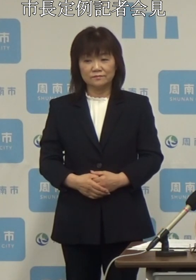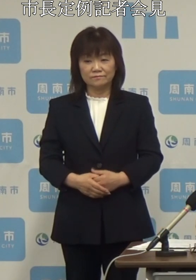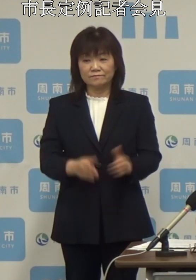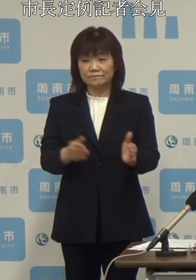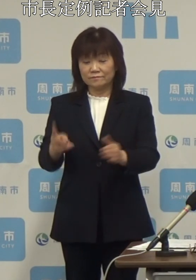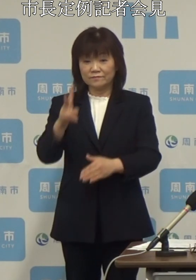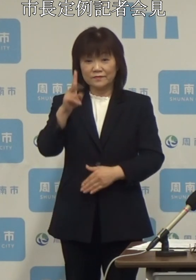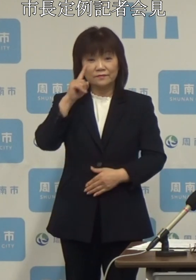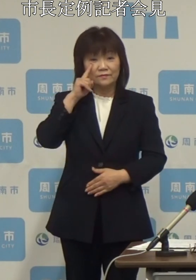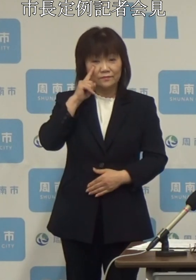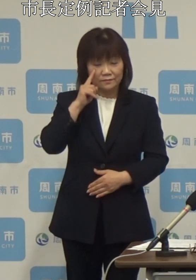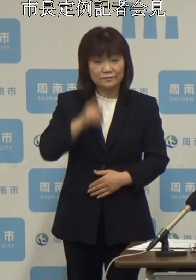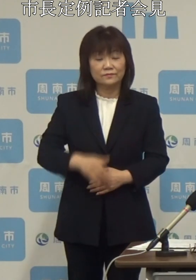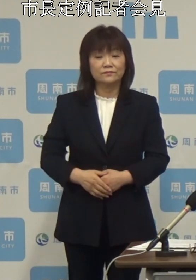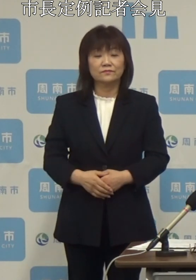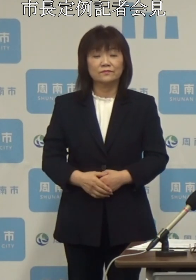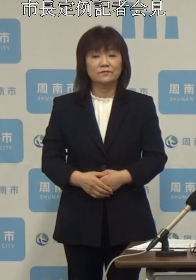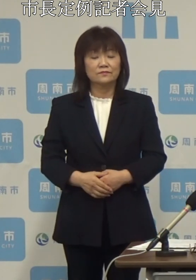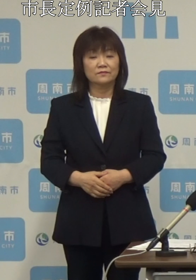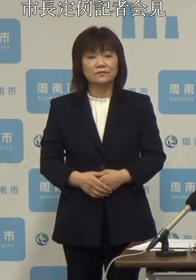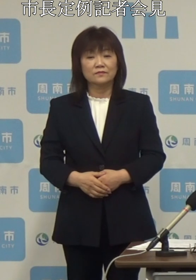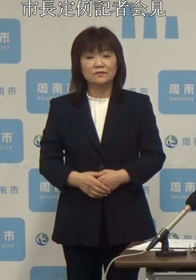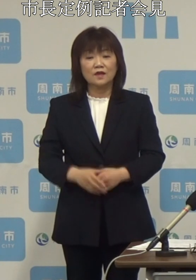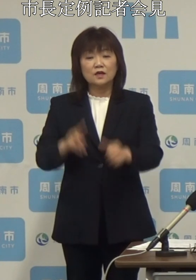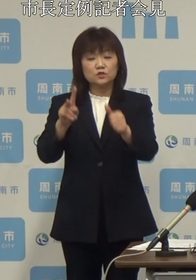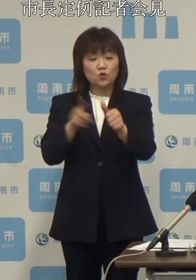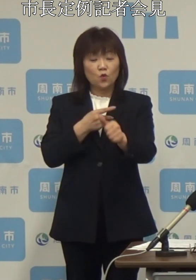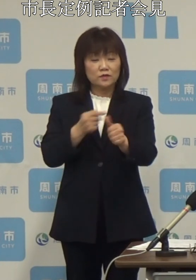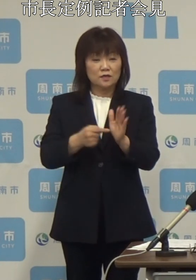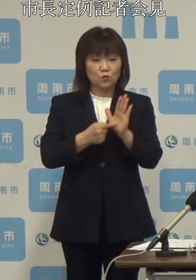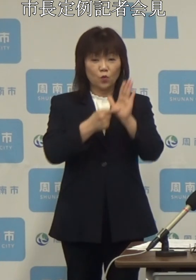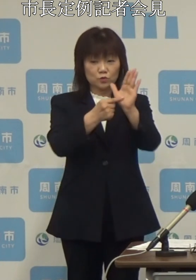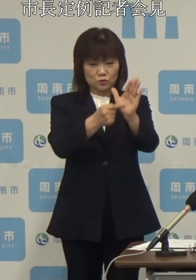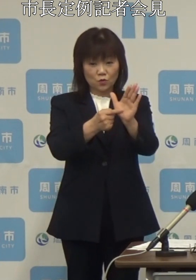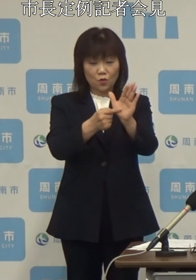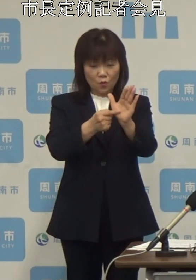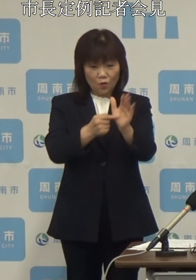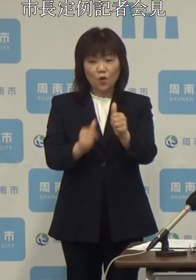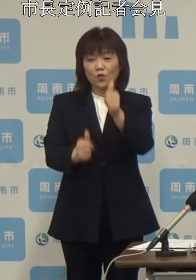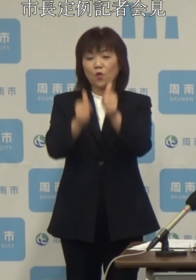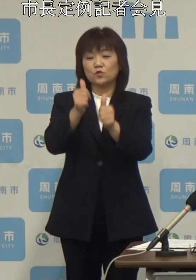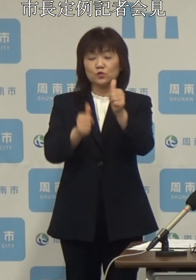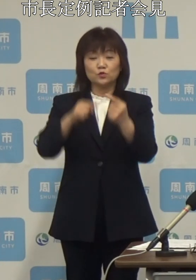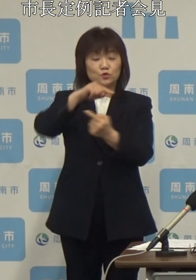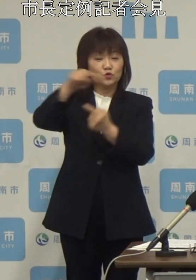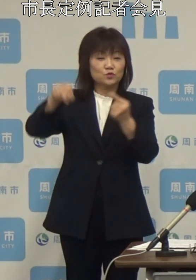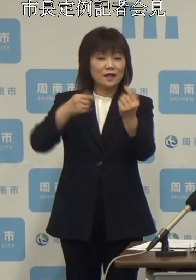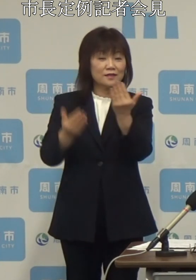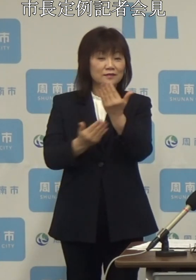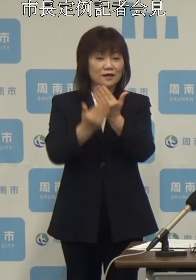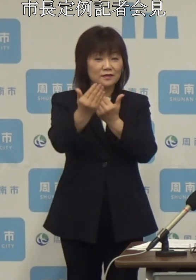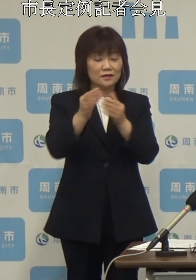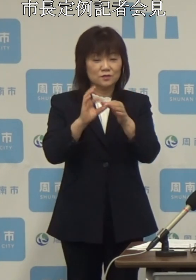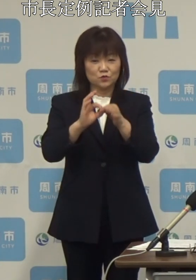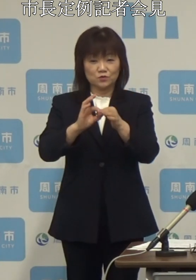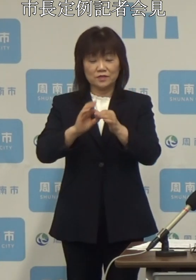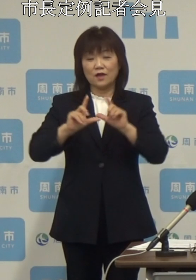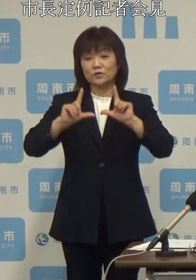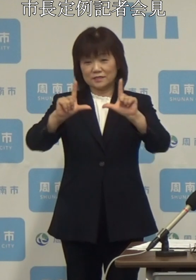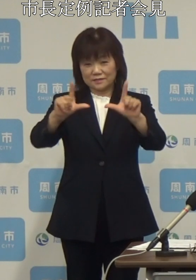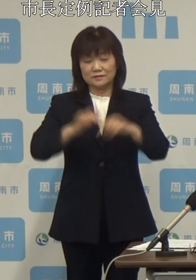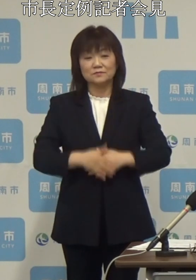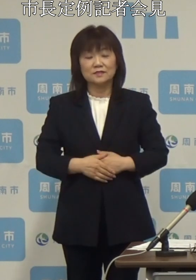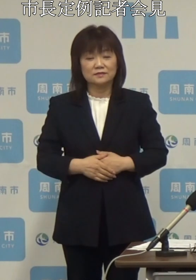それでは2件目に参ります。少年の首長コンクール周南大会についてお知らせします